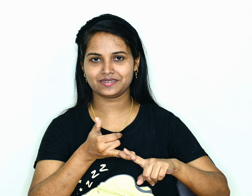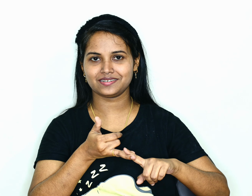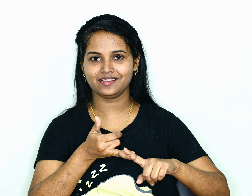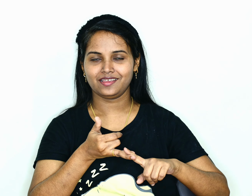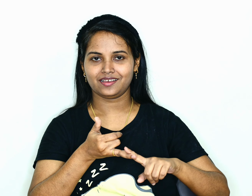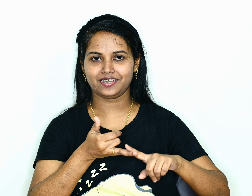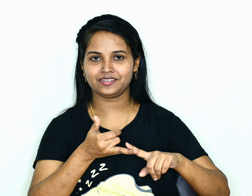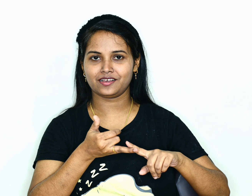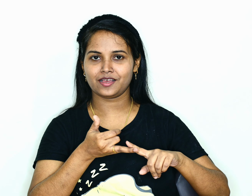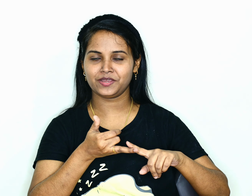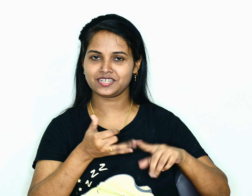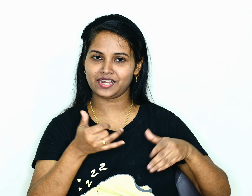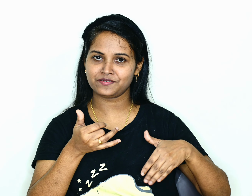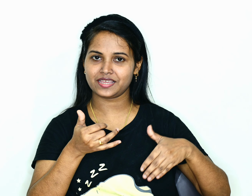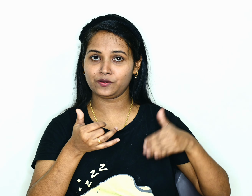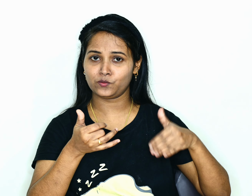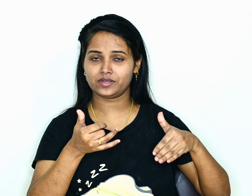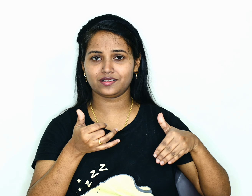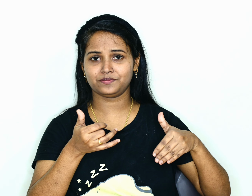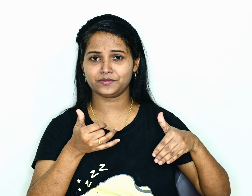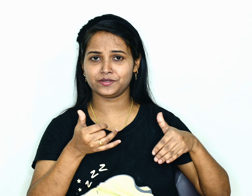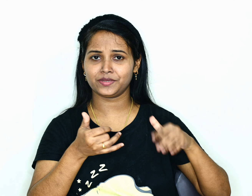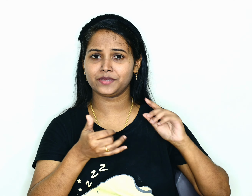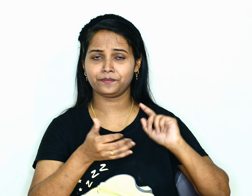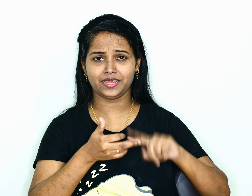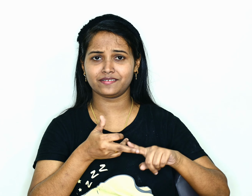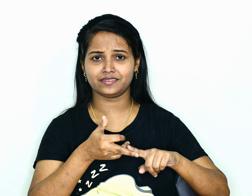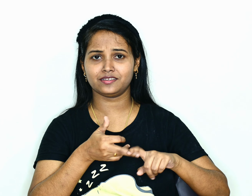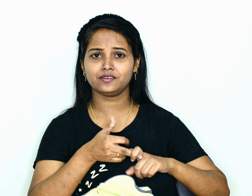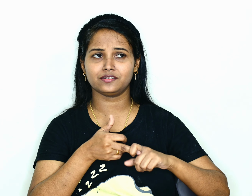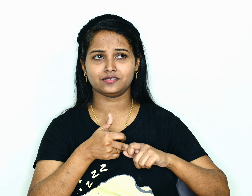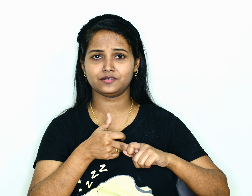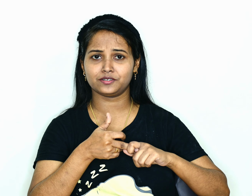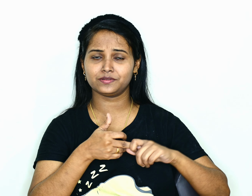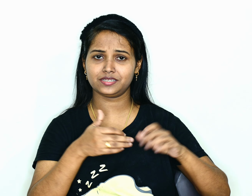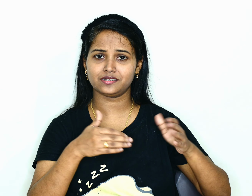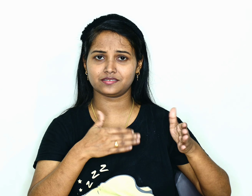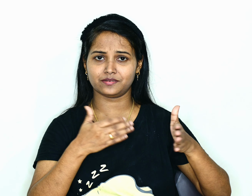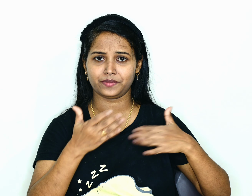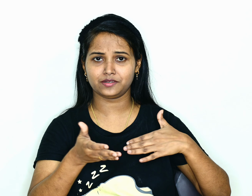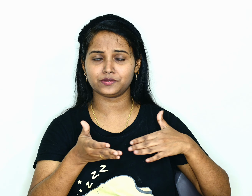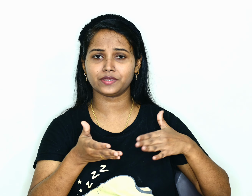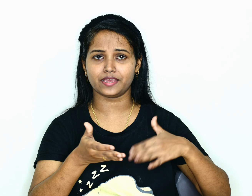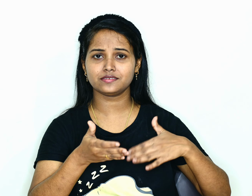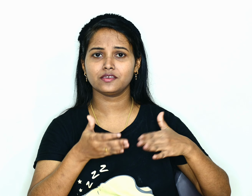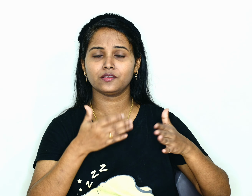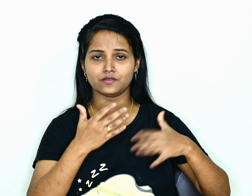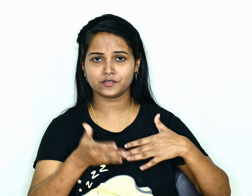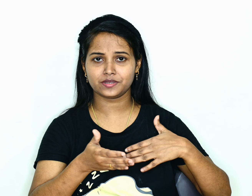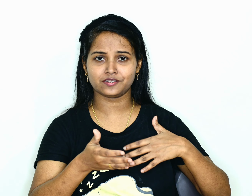कॉन्स्टिपेशन, एंड हमेशा लेफ्ट साइड लोअर अपडोमन में पेन रहता था। डॉक्टर बोलते थे इट्स अ पेन ड्यू टू गैस, कॉन्स्टिपेशन की